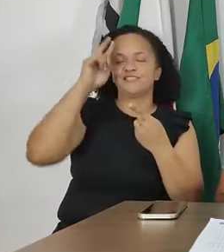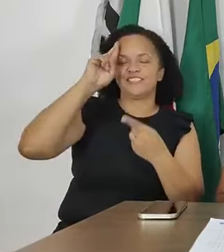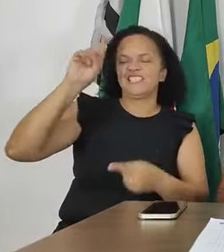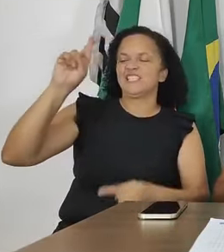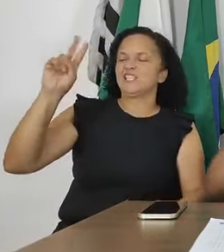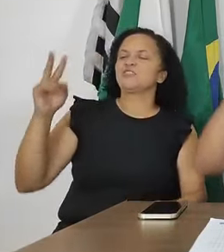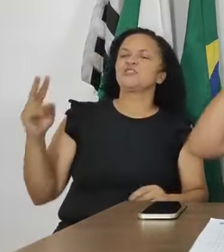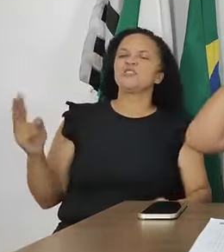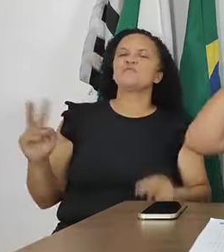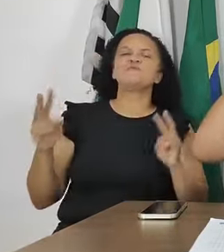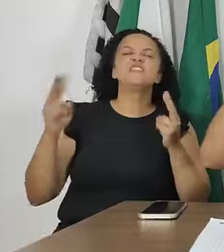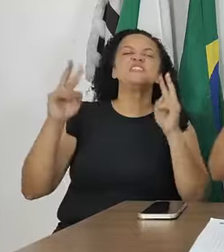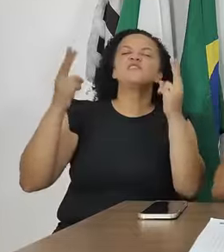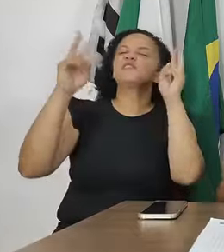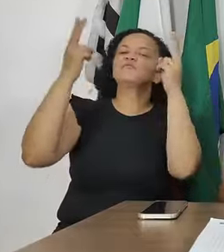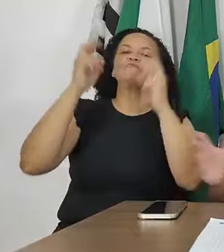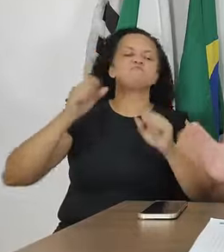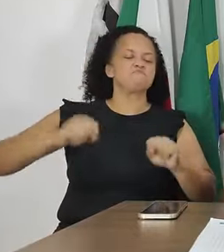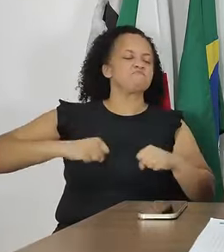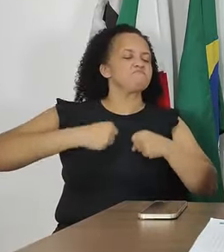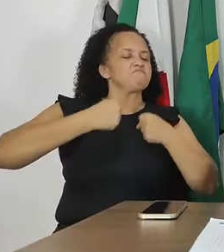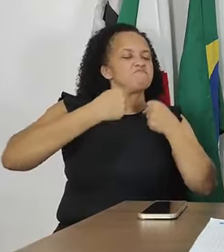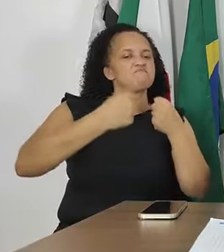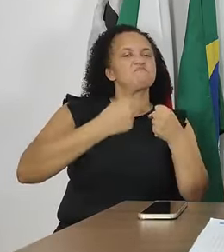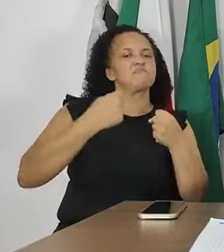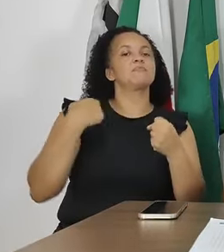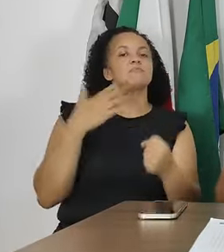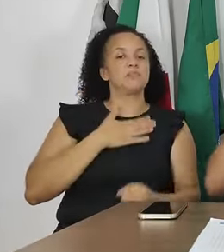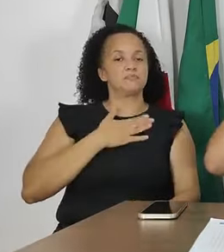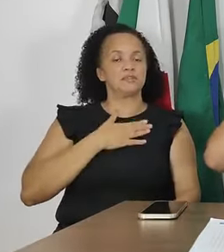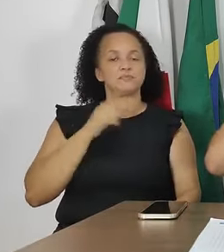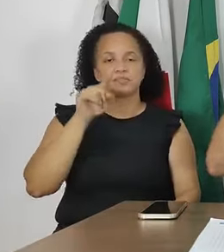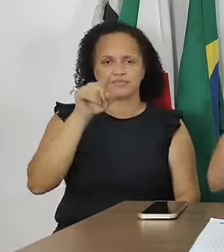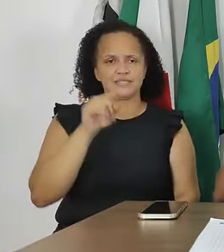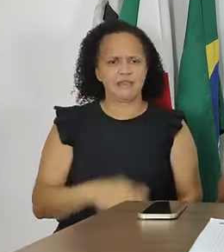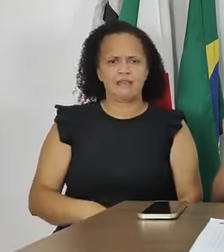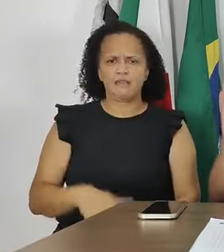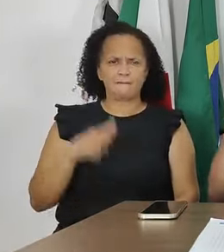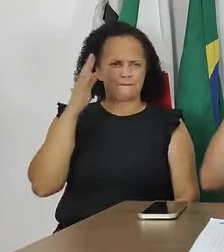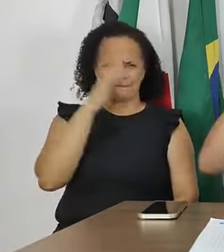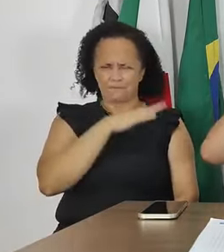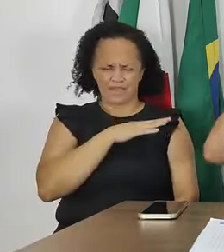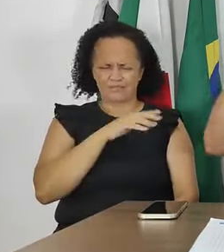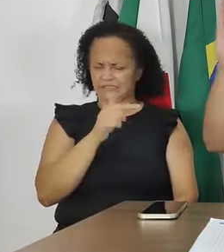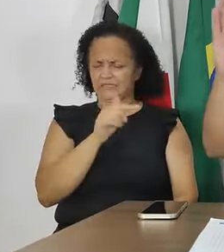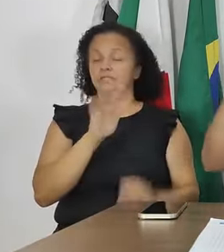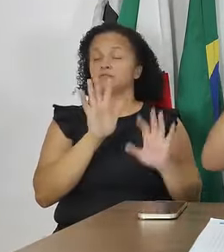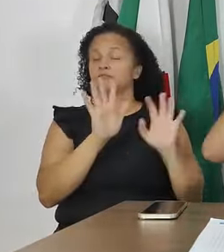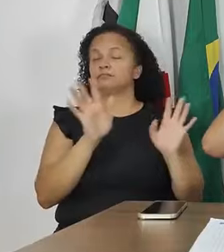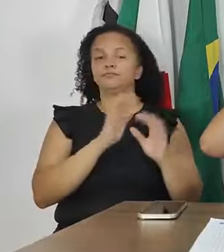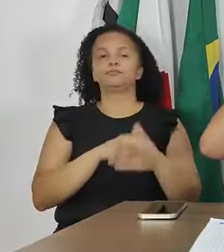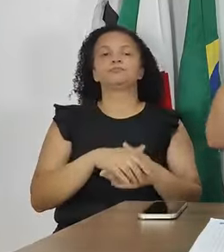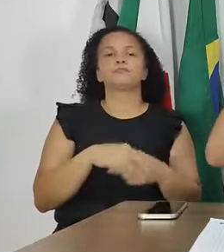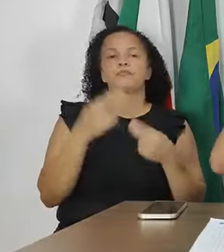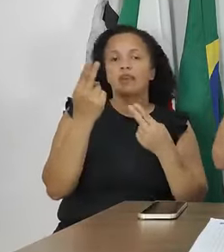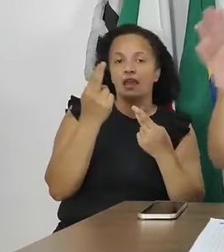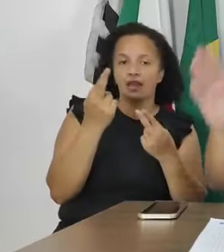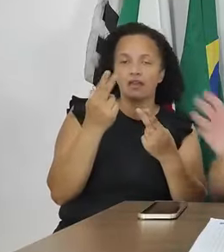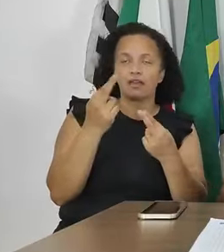por você, e nenhum mal me sobrevém. É igual aquele texto que fala assim, olhai e